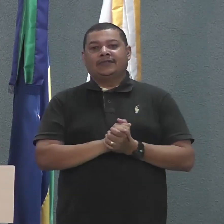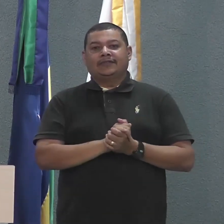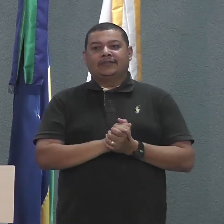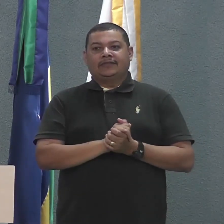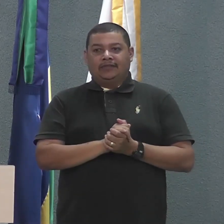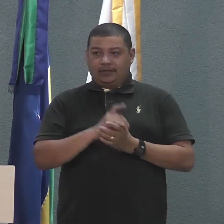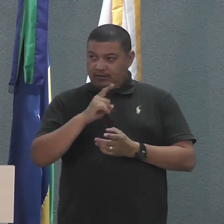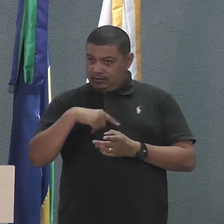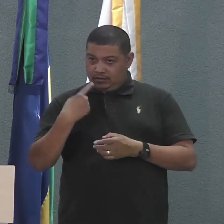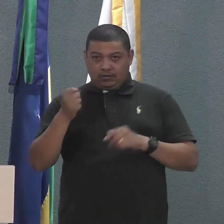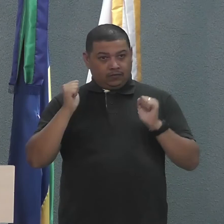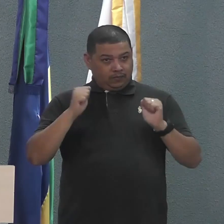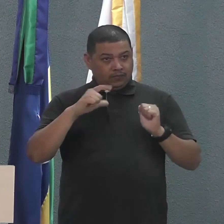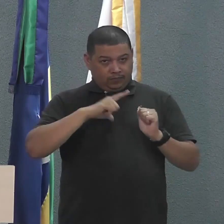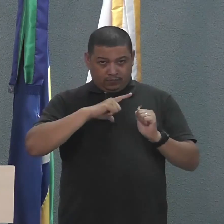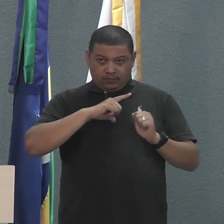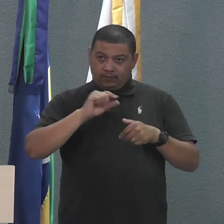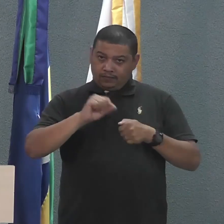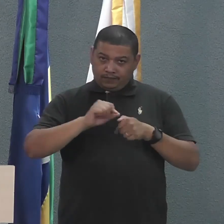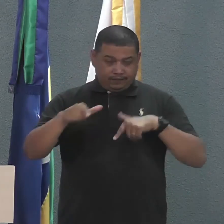possamos produzir